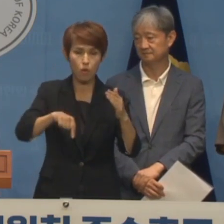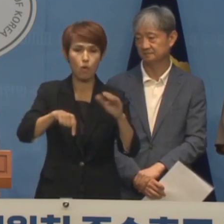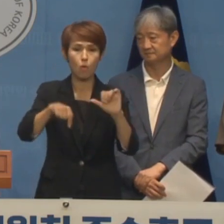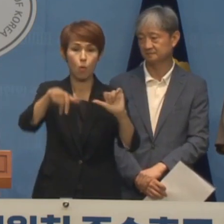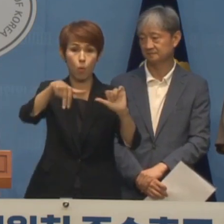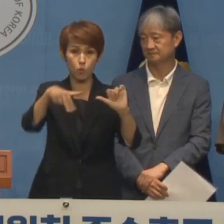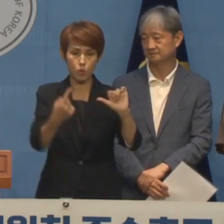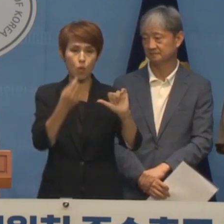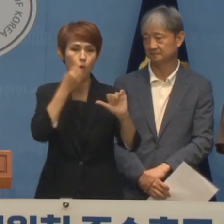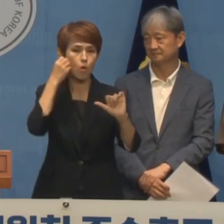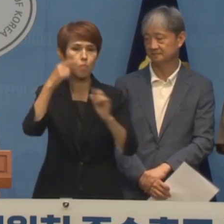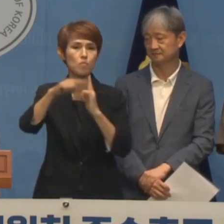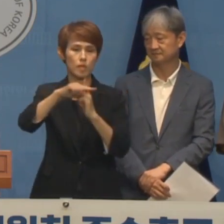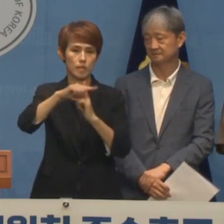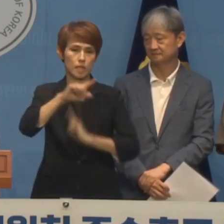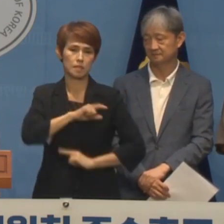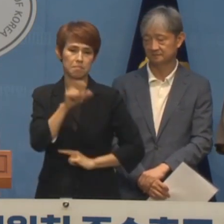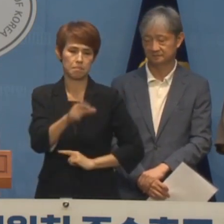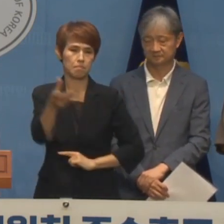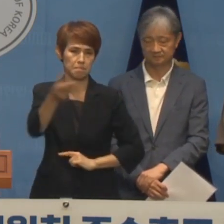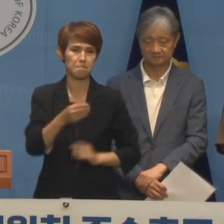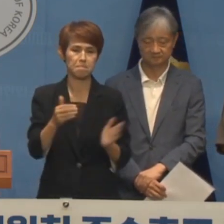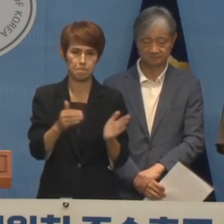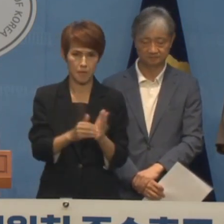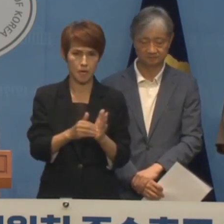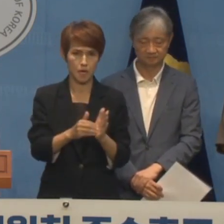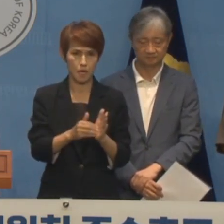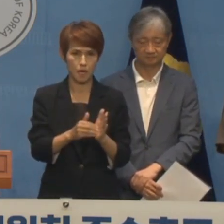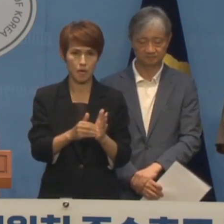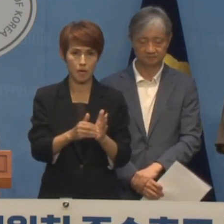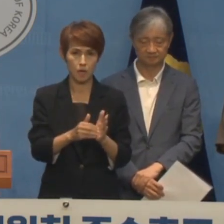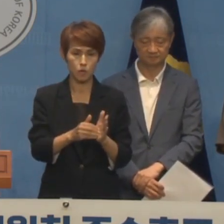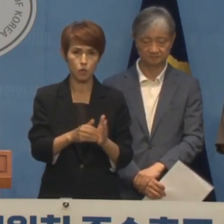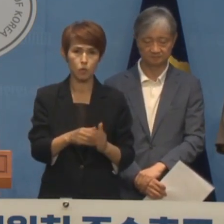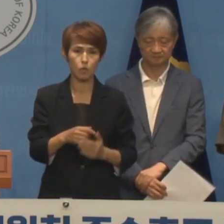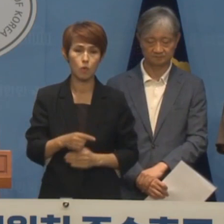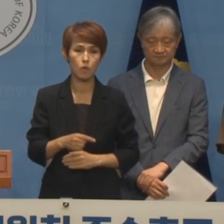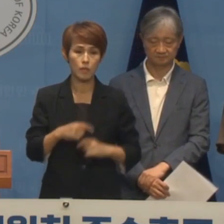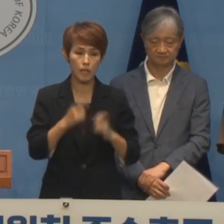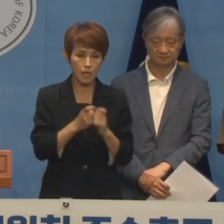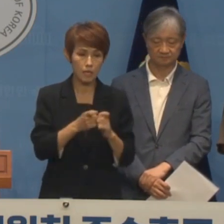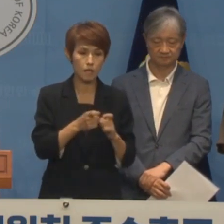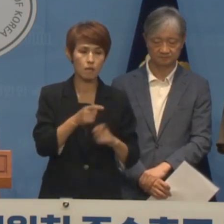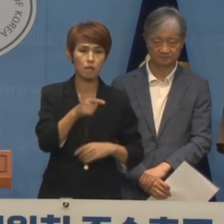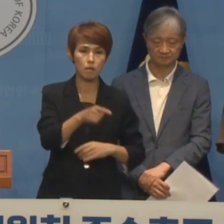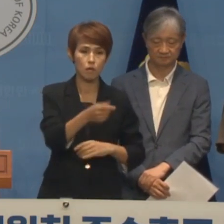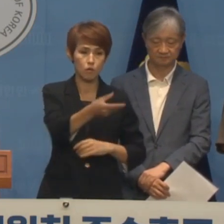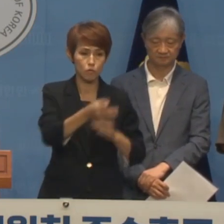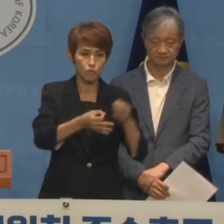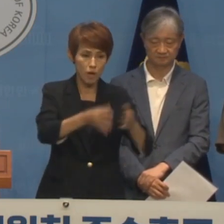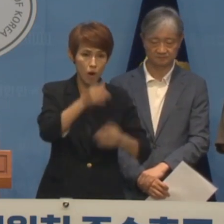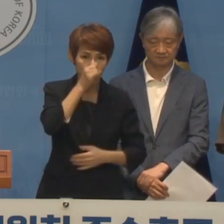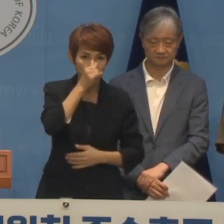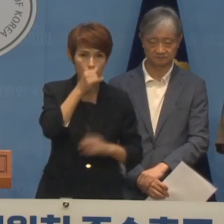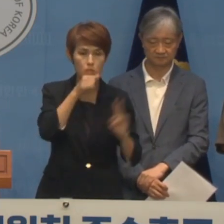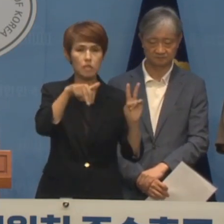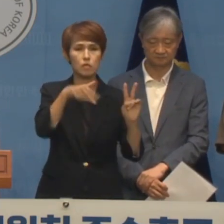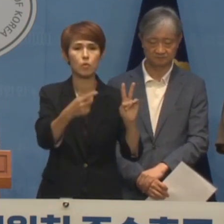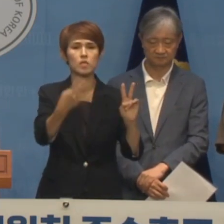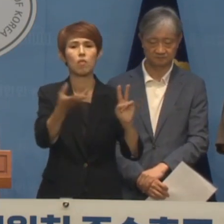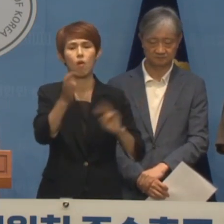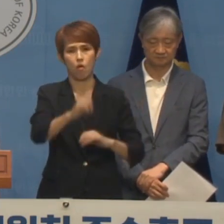홈플러스 명의로 대출을 받았으며 자체 조달한 투자금은 2조 2천억 뿐이었습니다. 그러다 보니 영업이익